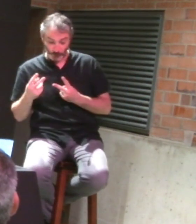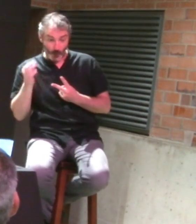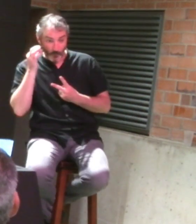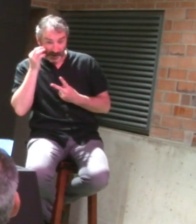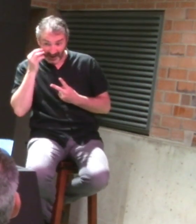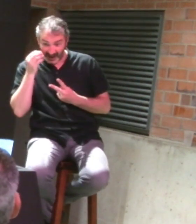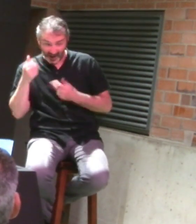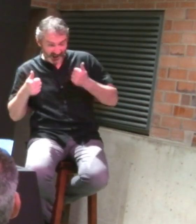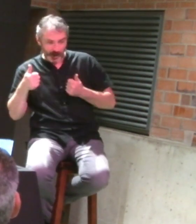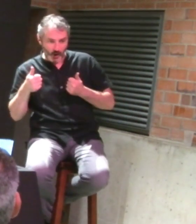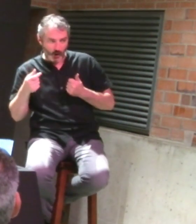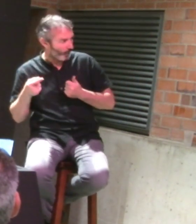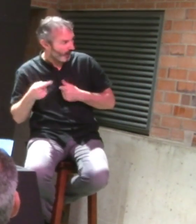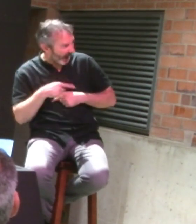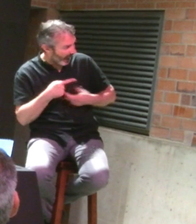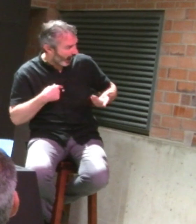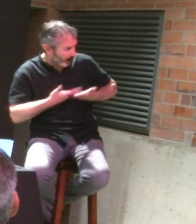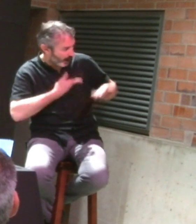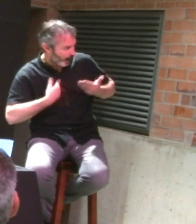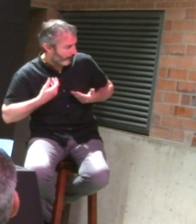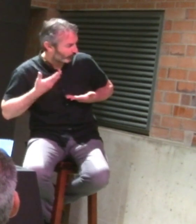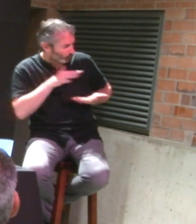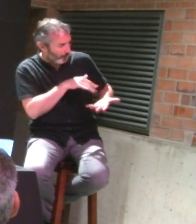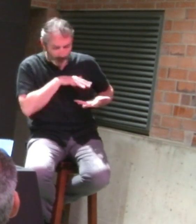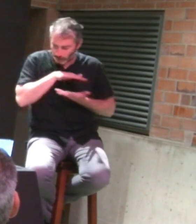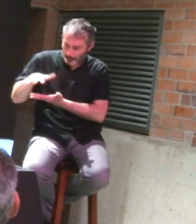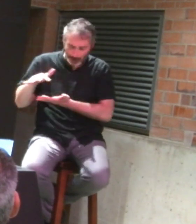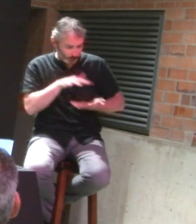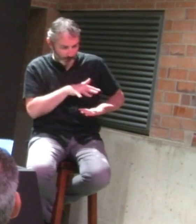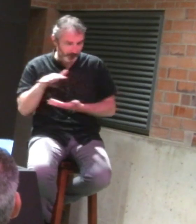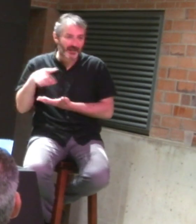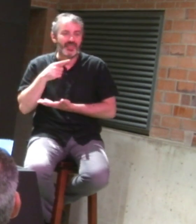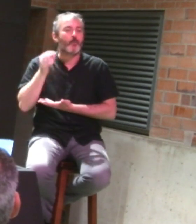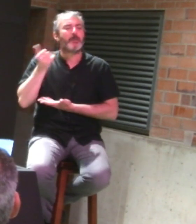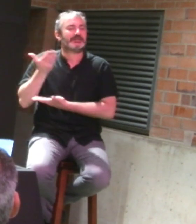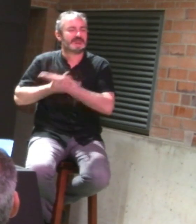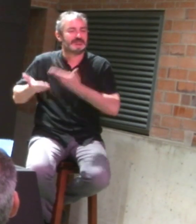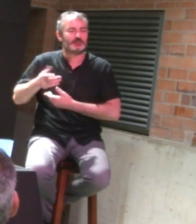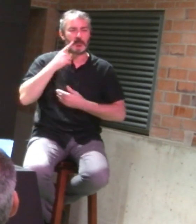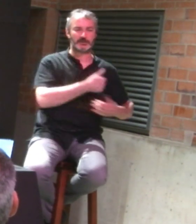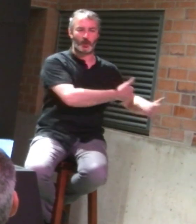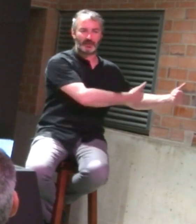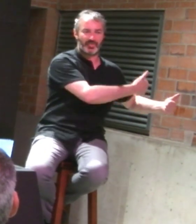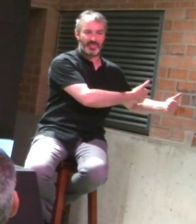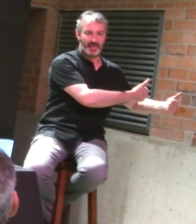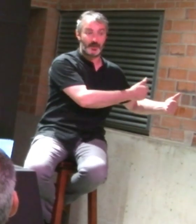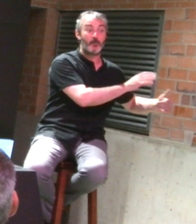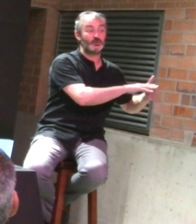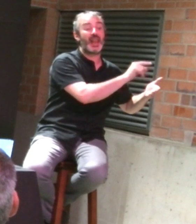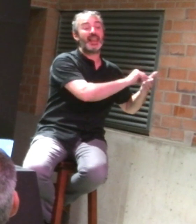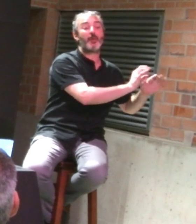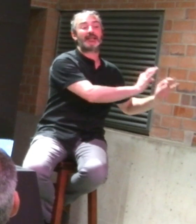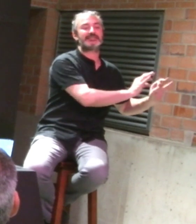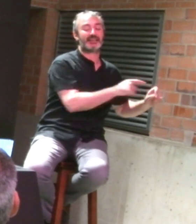material, aprenem, disfrutem i penso que som sorores en aquest sentit, no? Vull dir, i ens admirem, i a